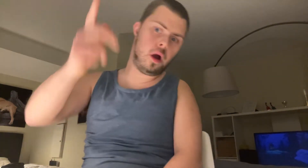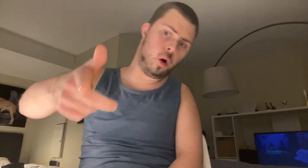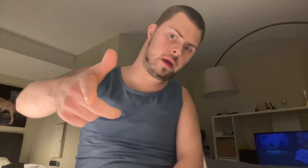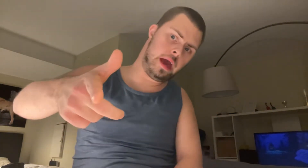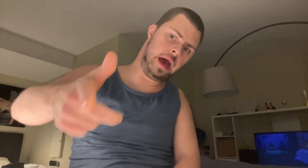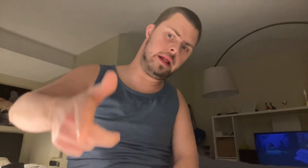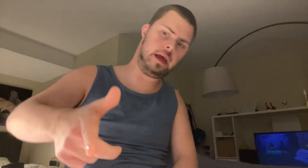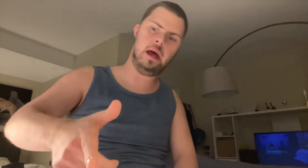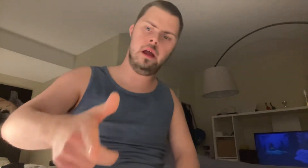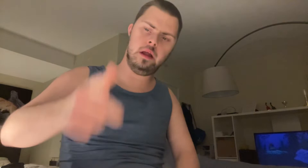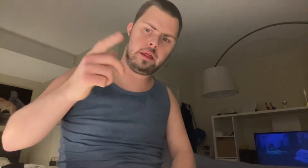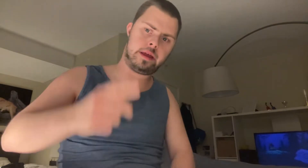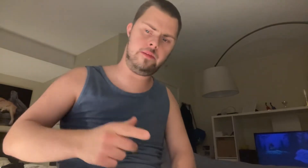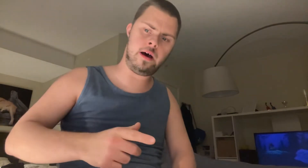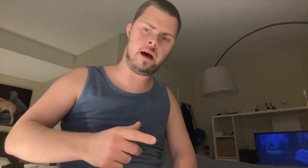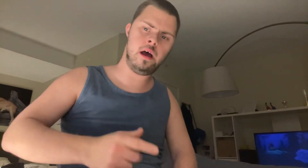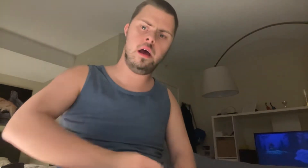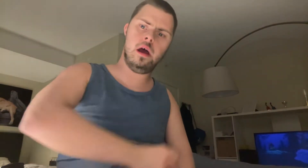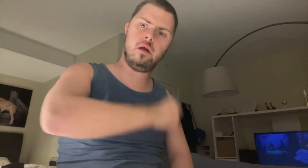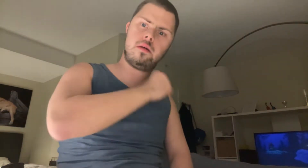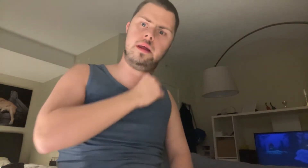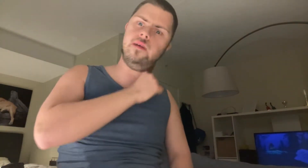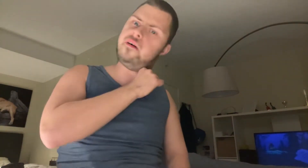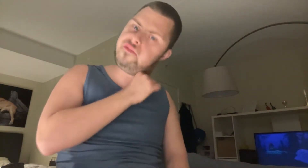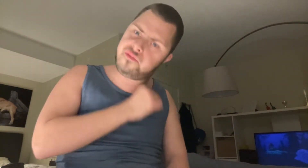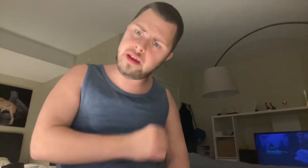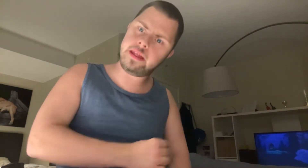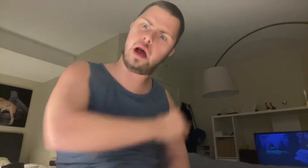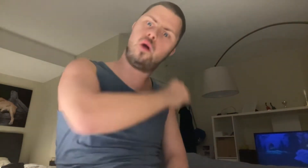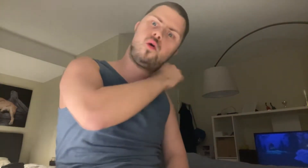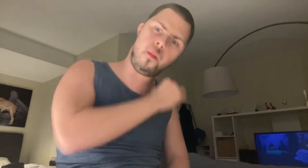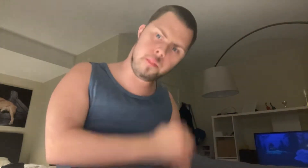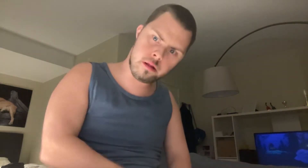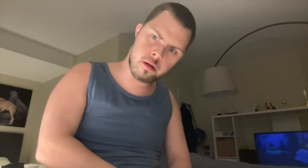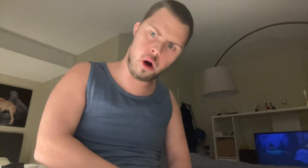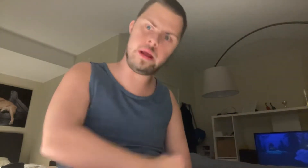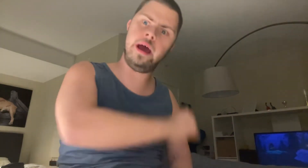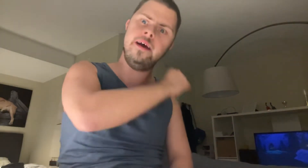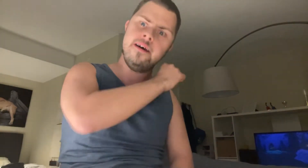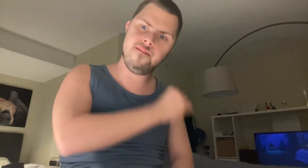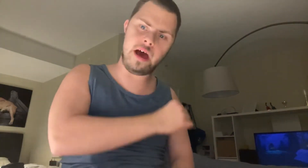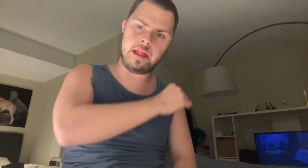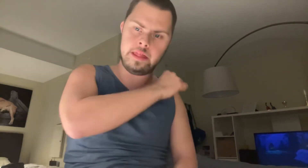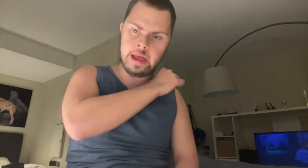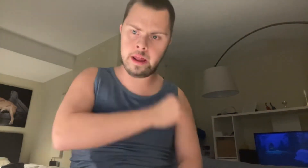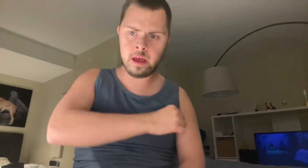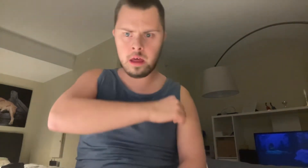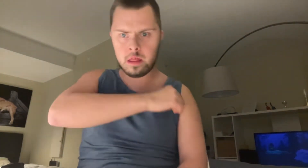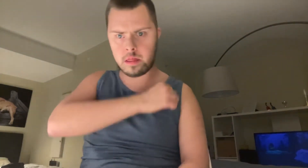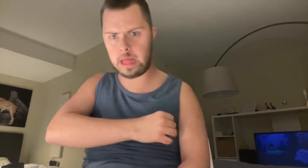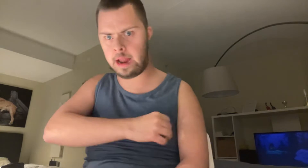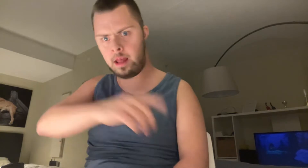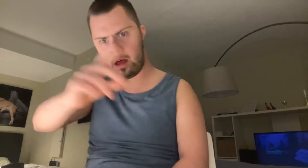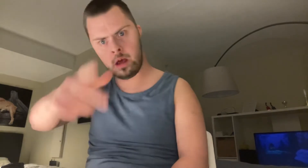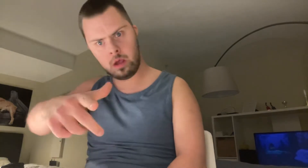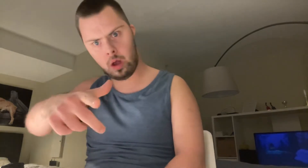Och en till, skriva fina kommentarer, vänner, snäll. Ja,